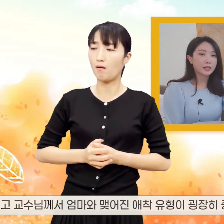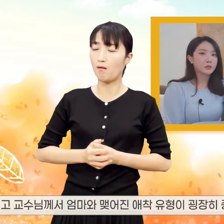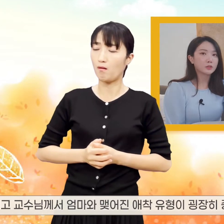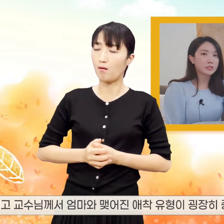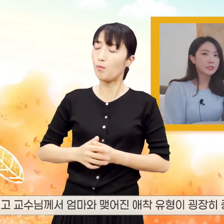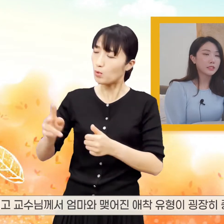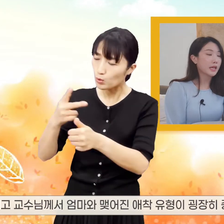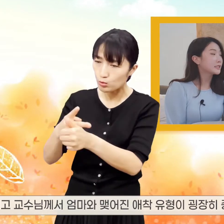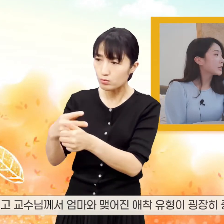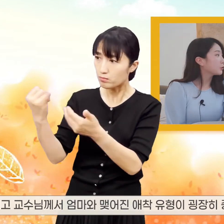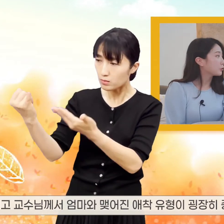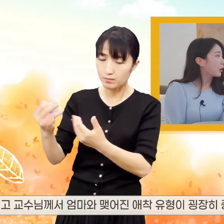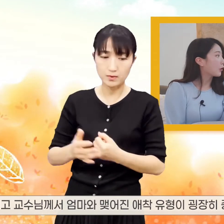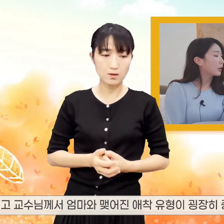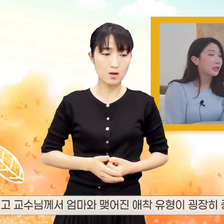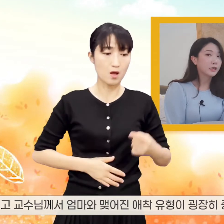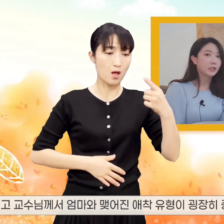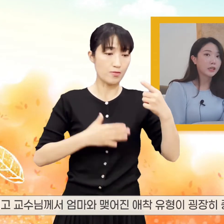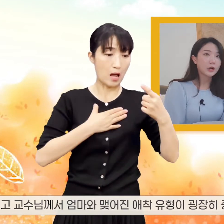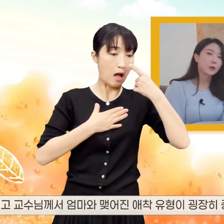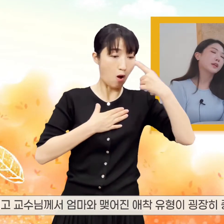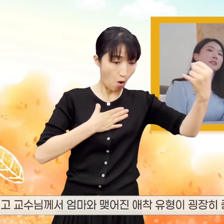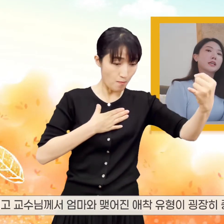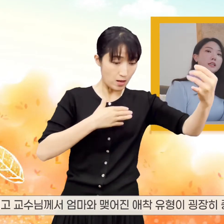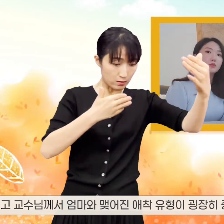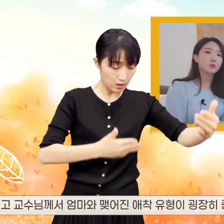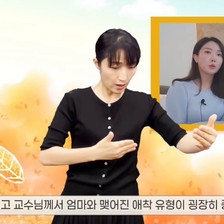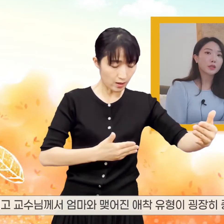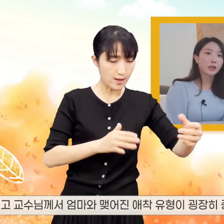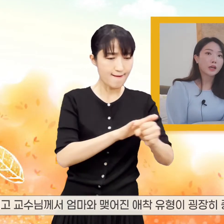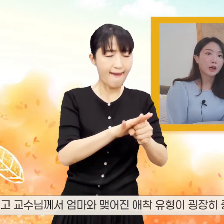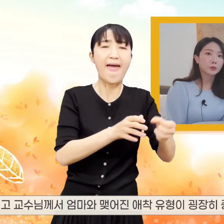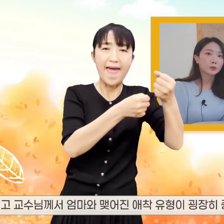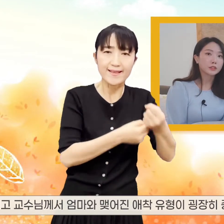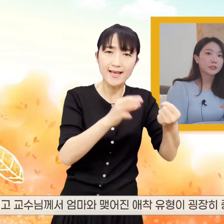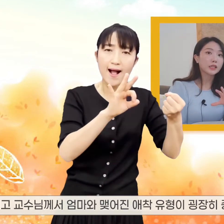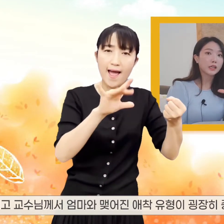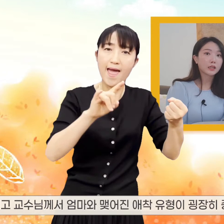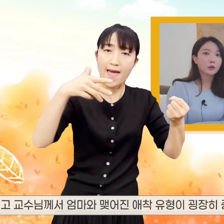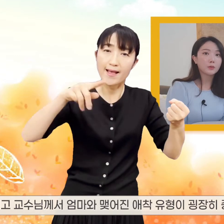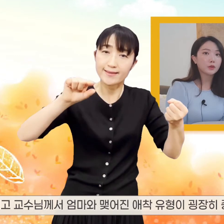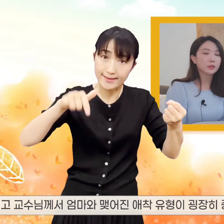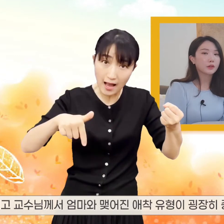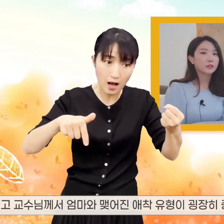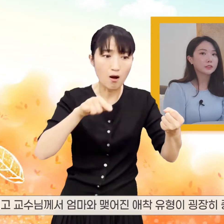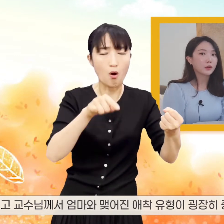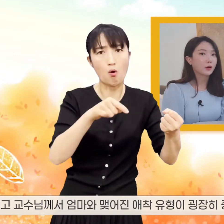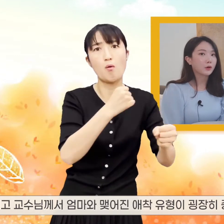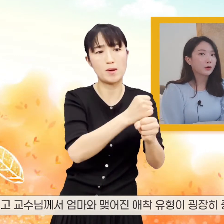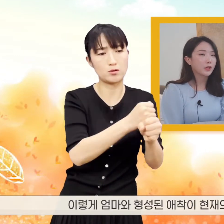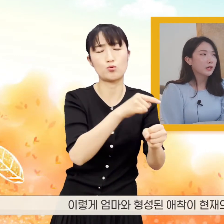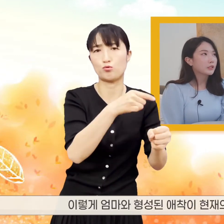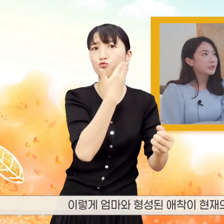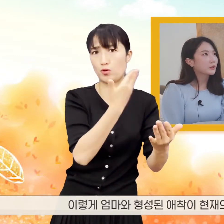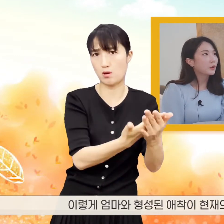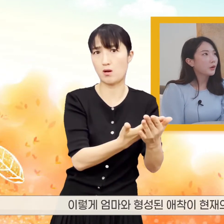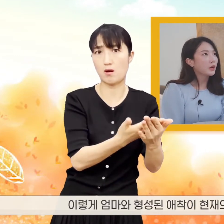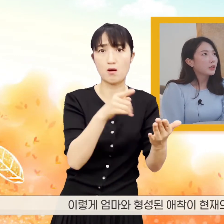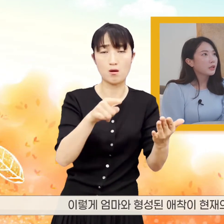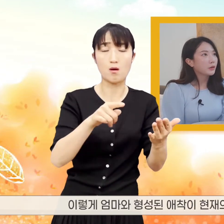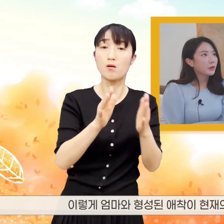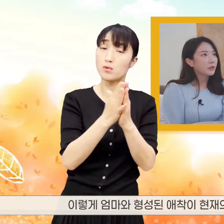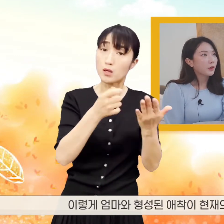엄마와 맺어진 네. 애착 유형이 네. 굉장히 중요하다라고 이제 책에 설명이 되어 있어요. 네.